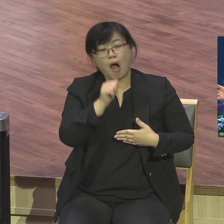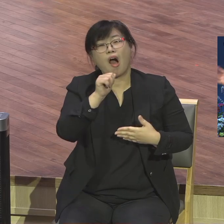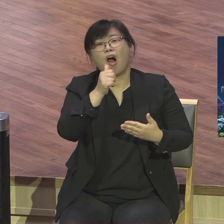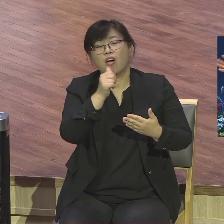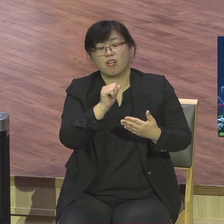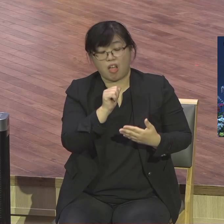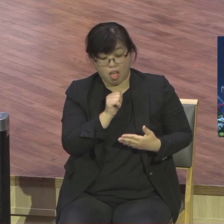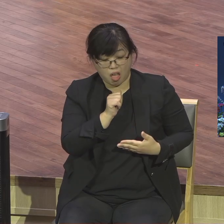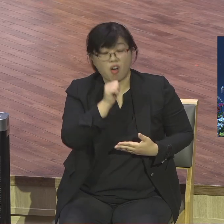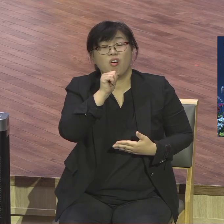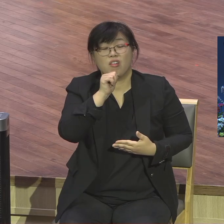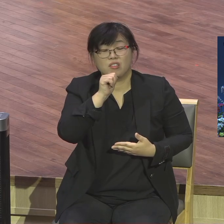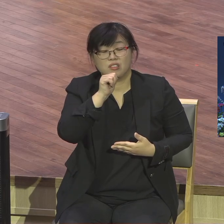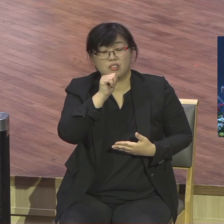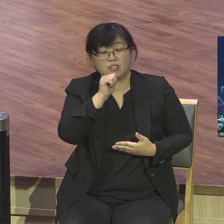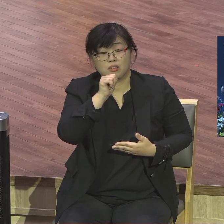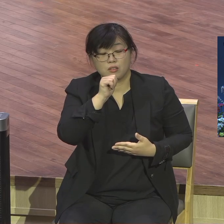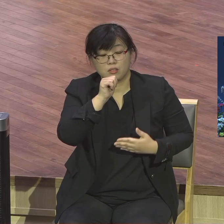저 사람 돈을 안 씁니다